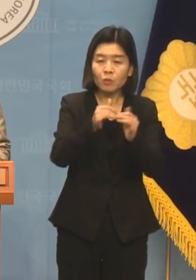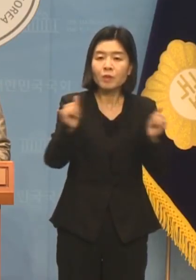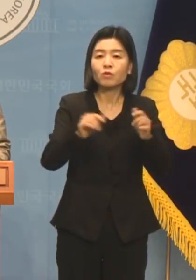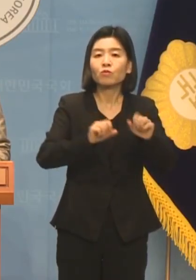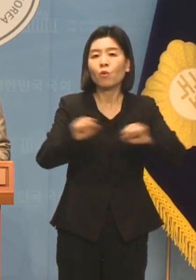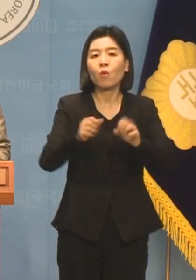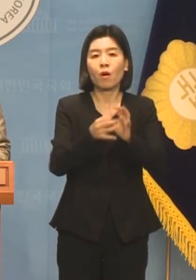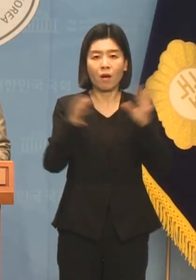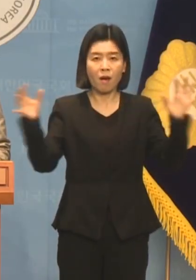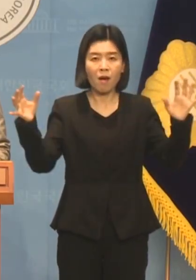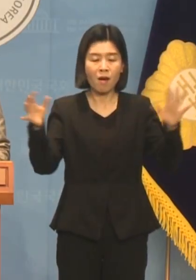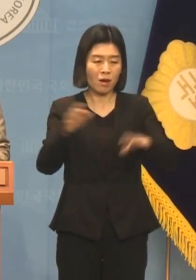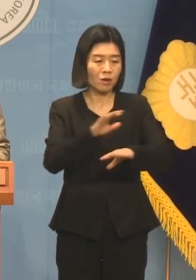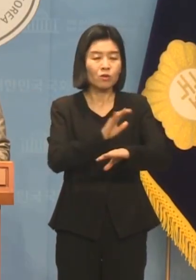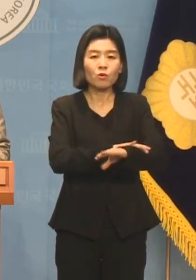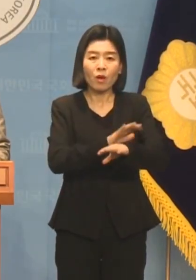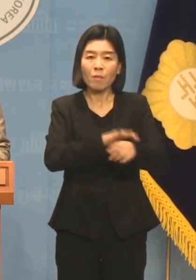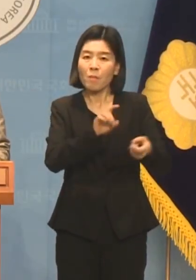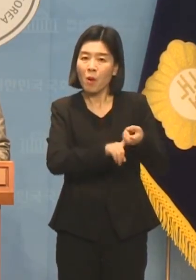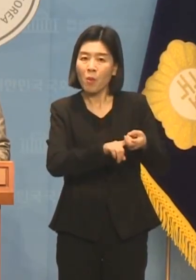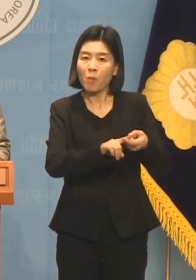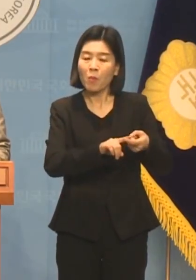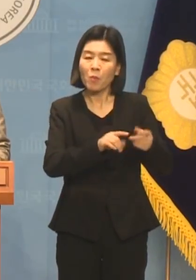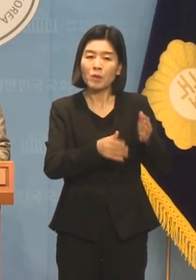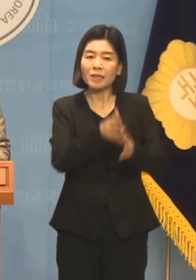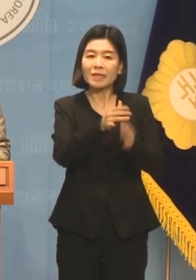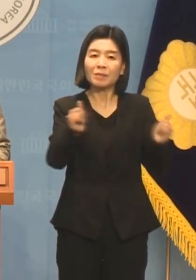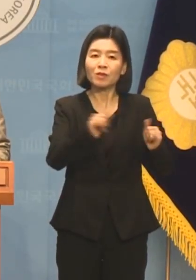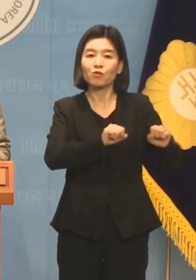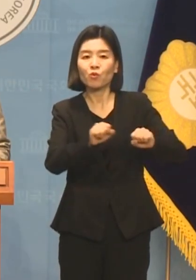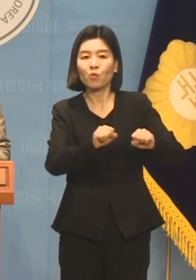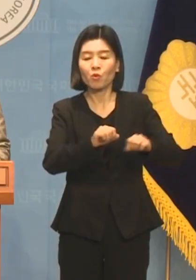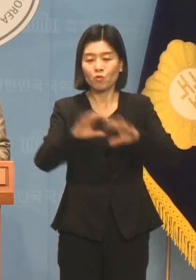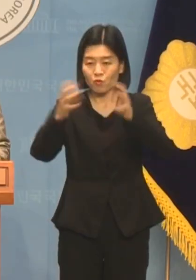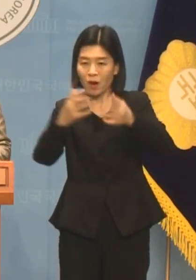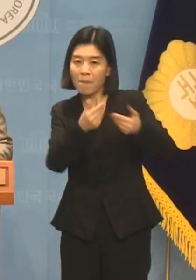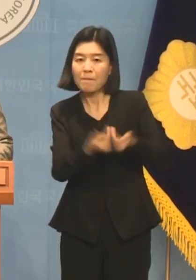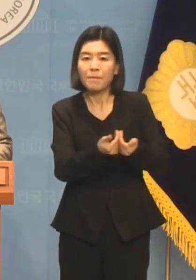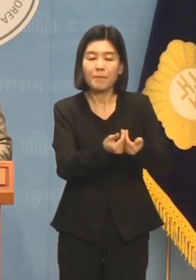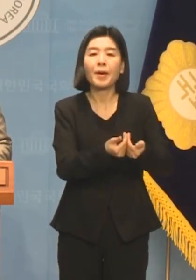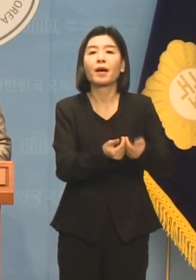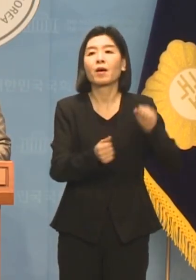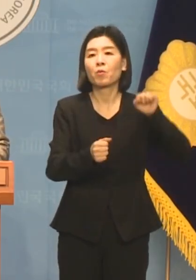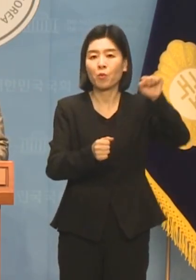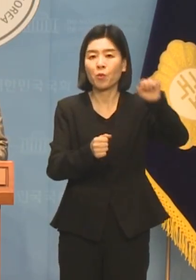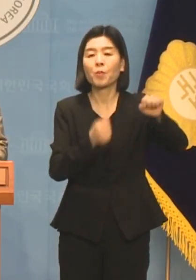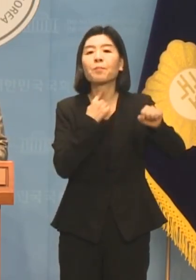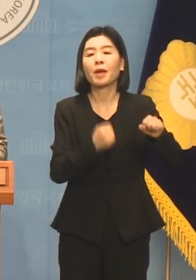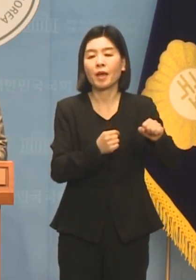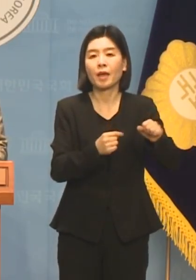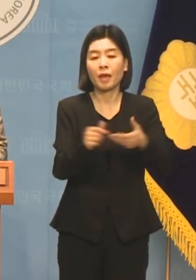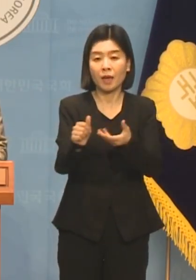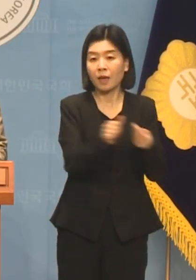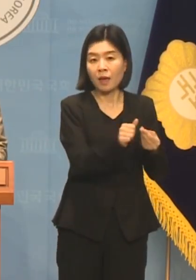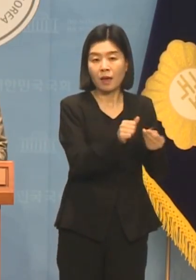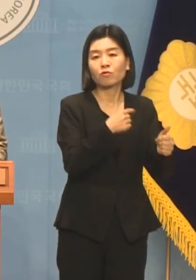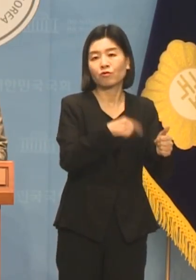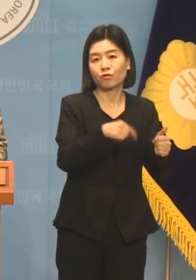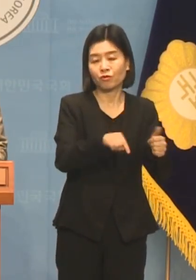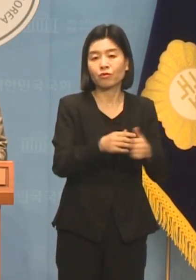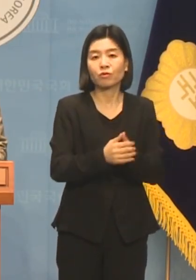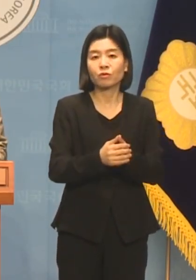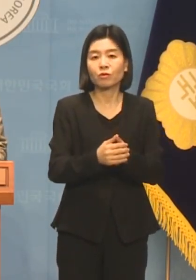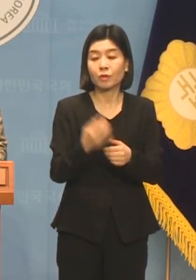오히려 자편향적인 시민운동과 반국가운동 전력이 있는 인물입니다. 지난해